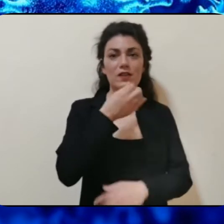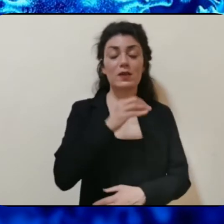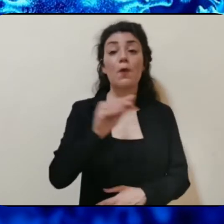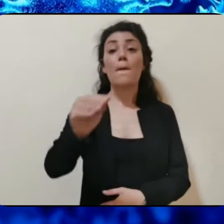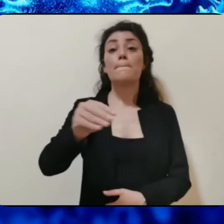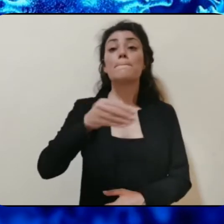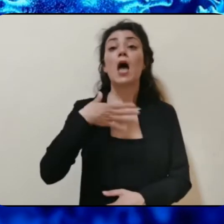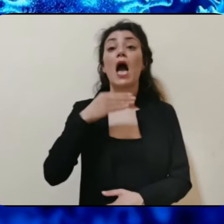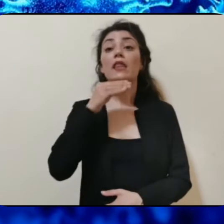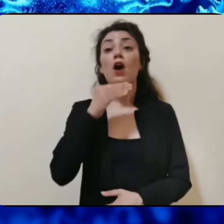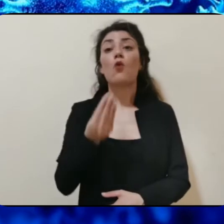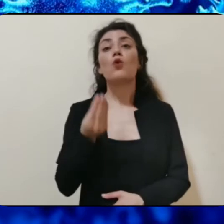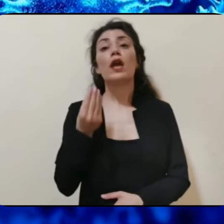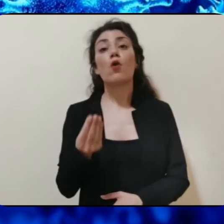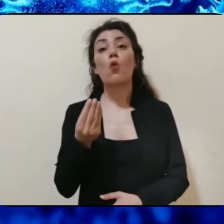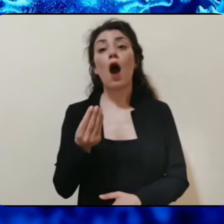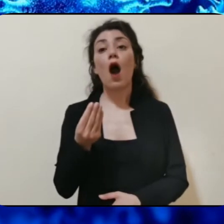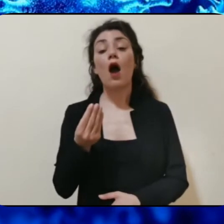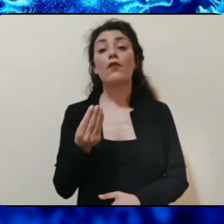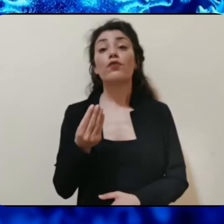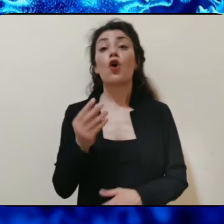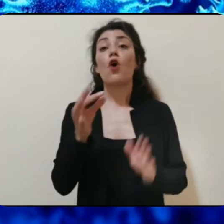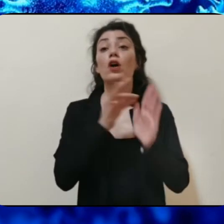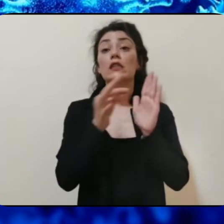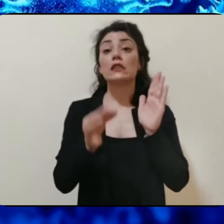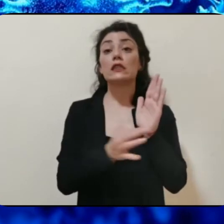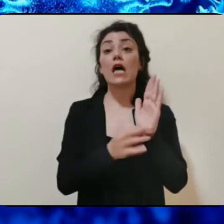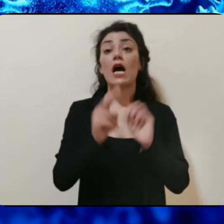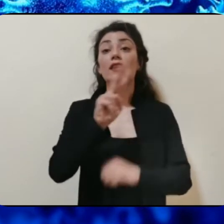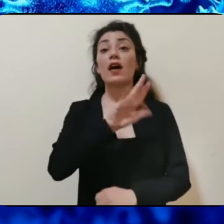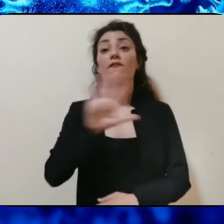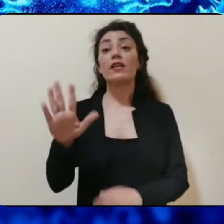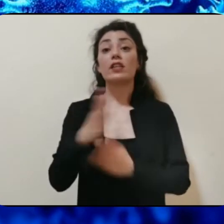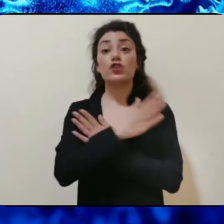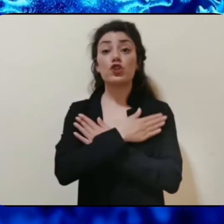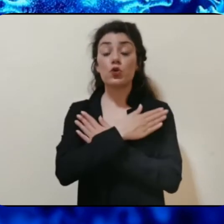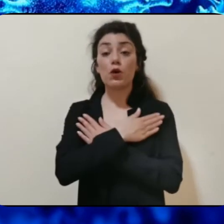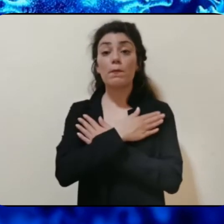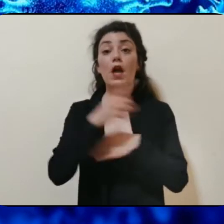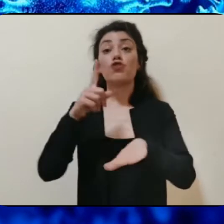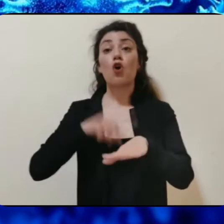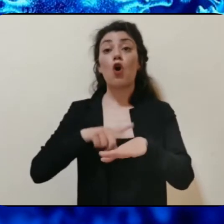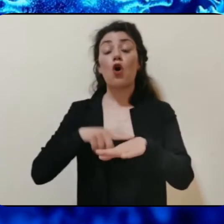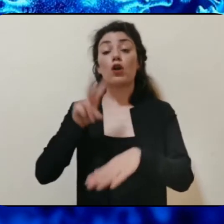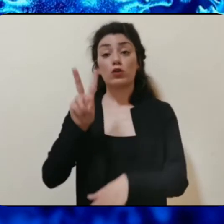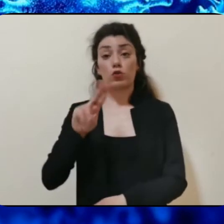deve pervenire al comune entro le ore 14 del 25 maggio.